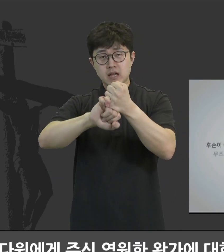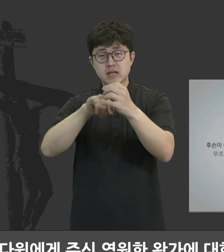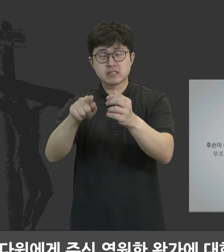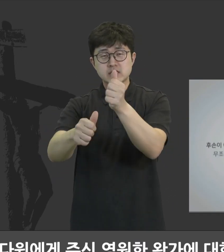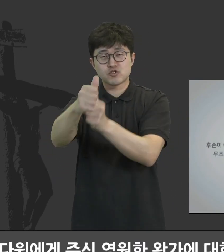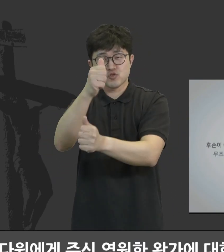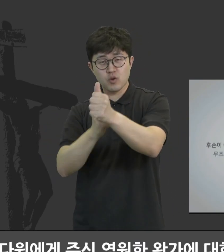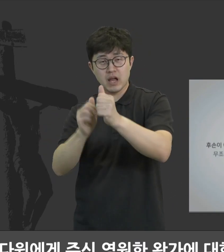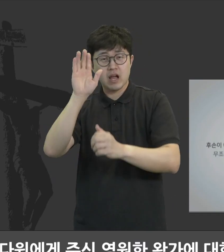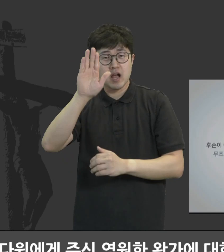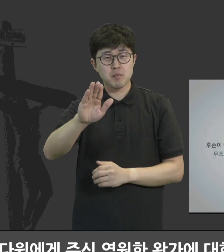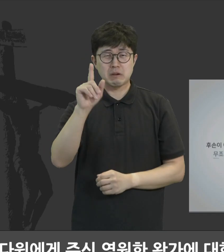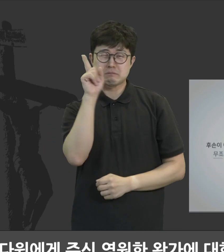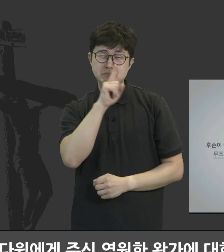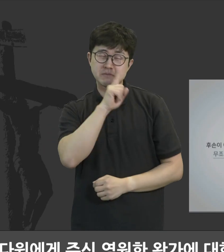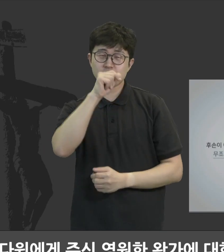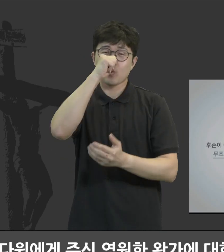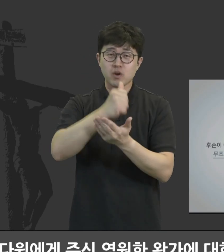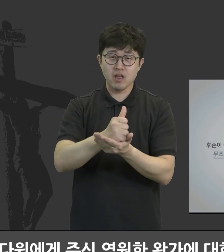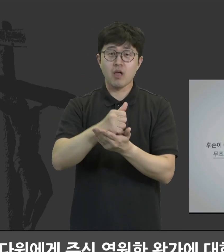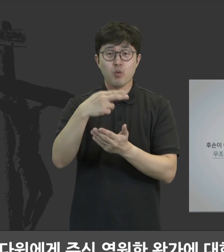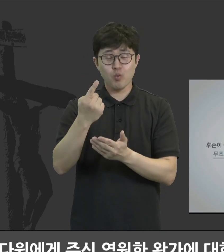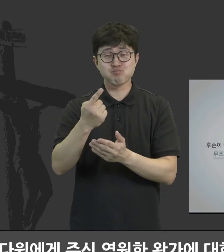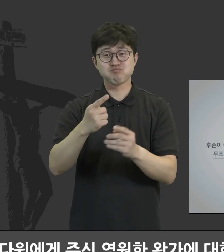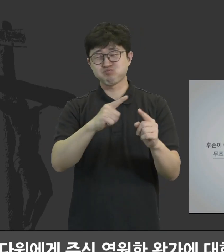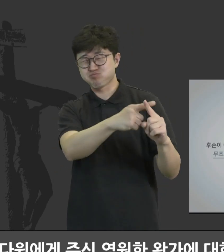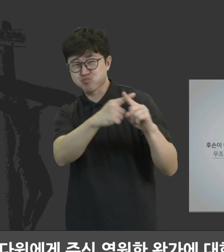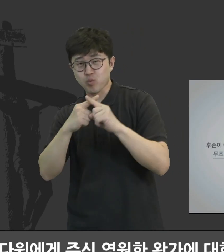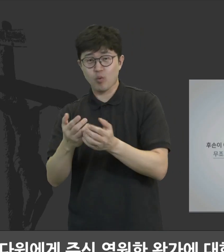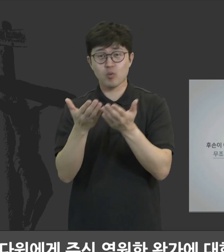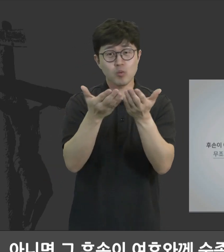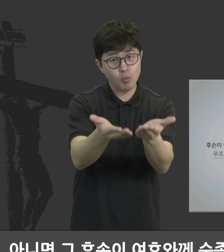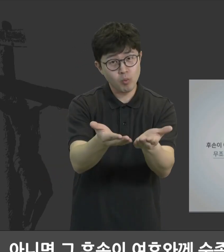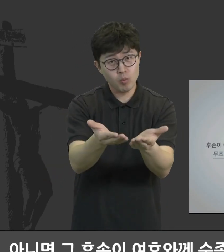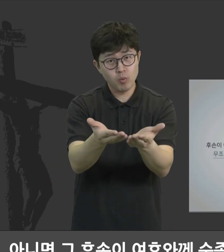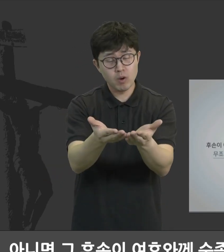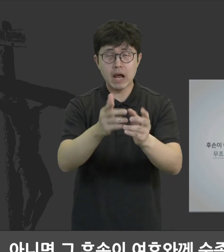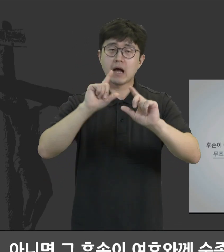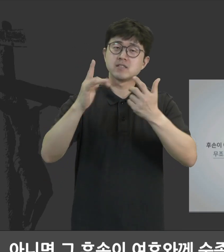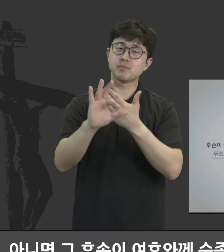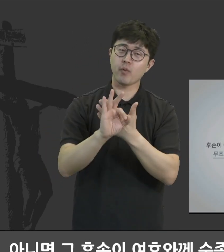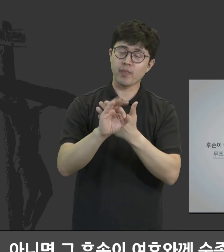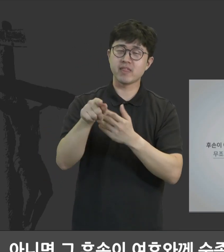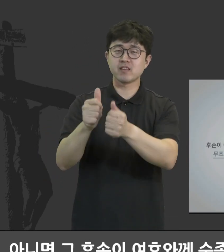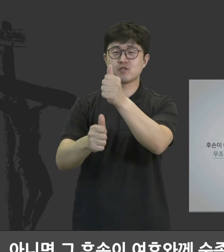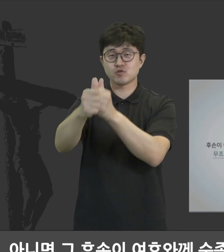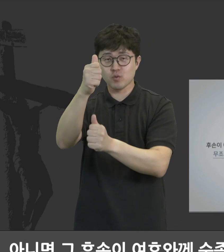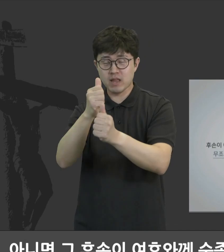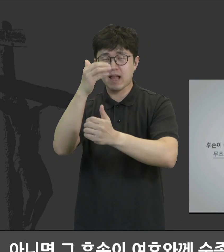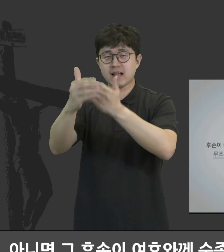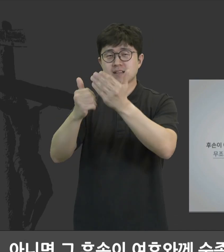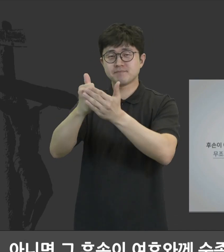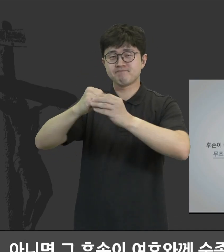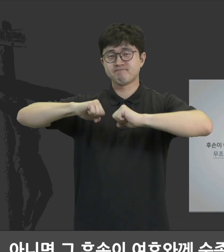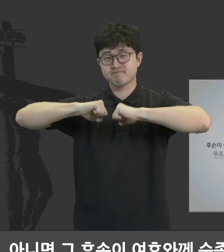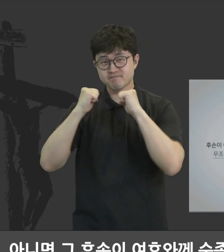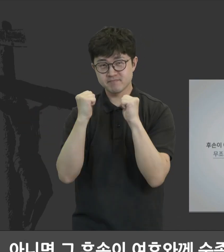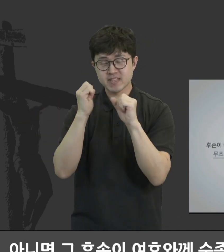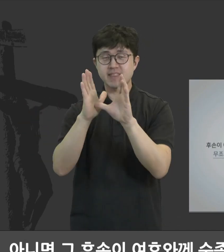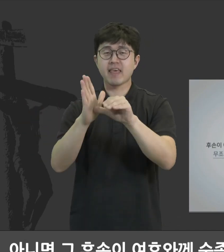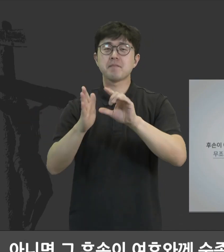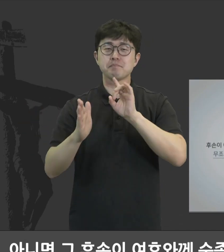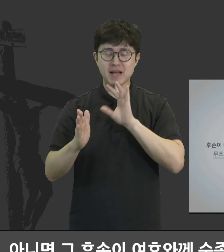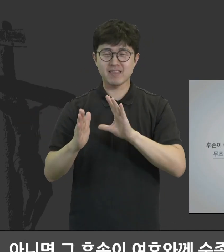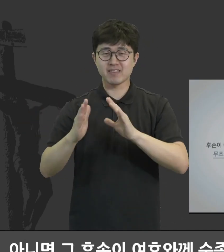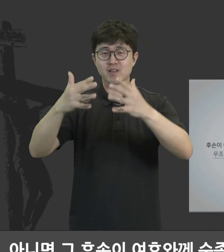어떤 범죄를 저질러도 무조건적으로 성취되는 약속일까요? 아니면 그 후손이 여호와께 순종할 때에만